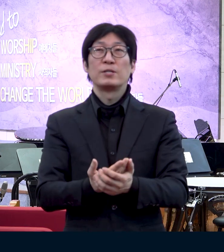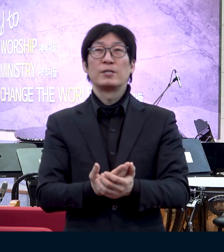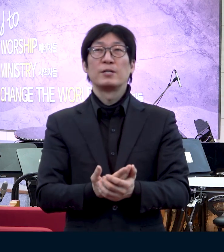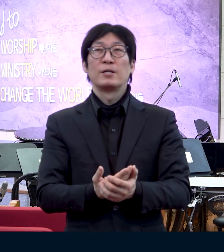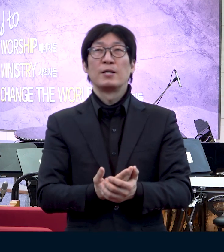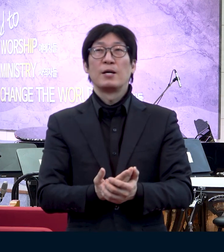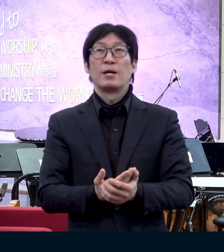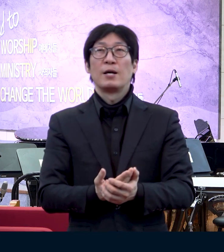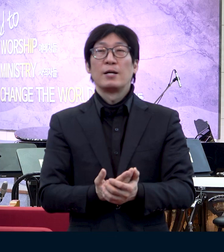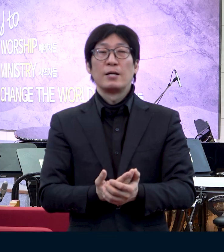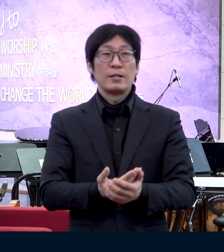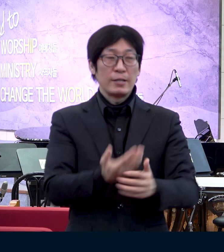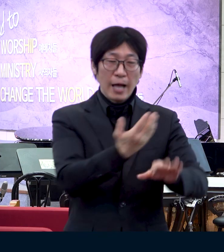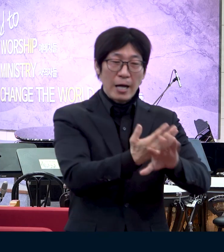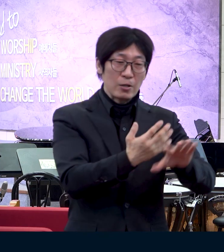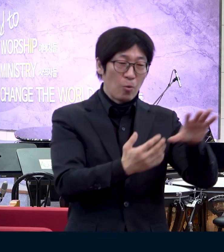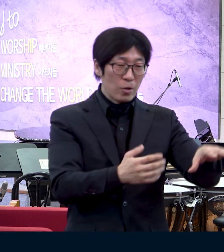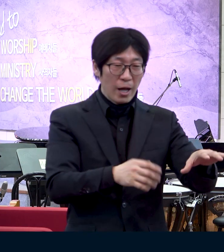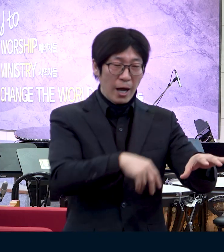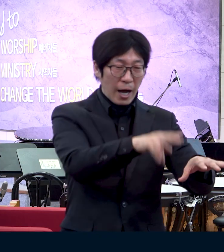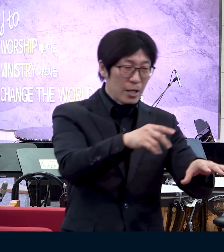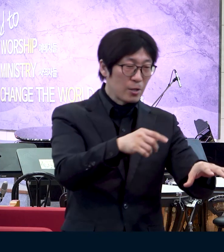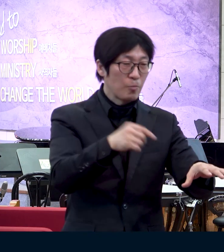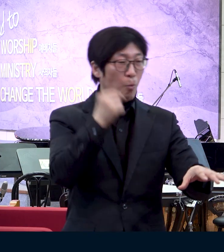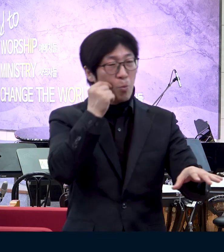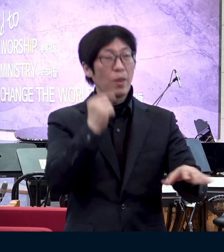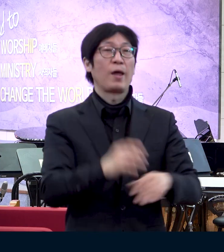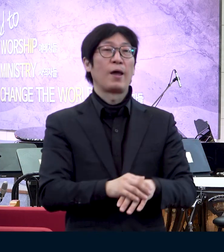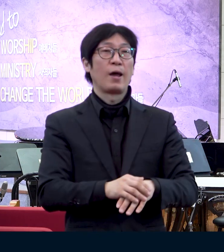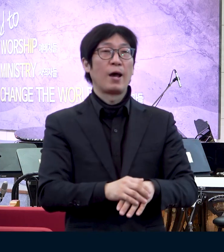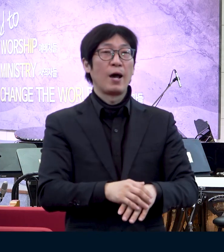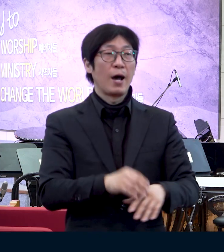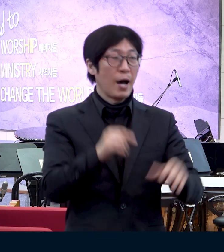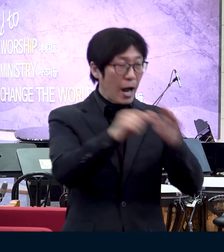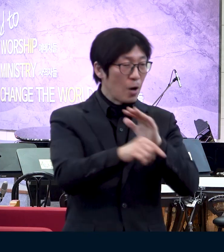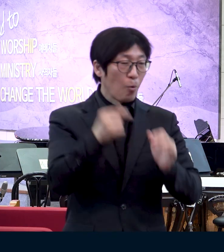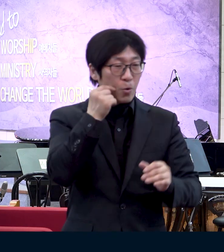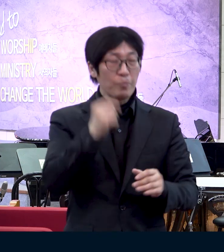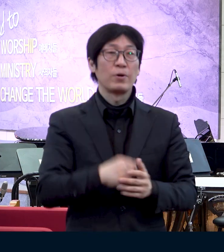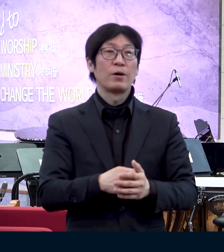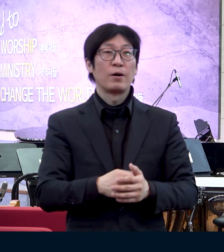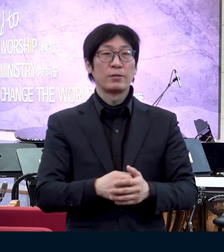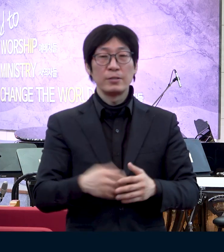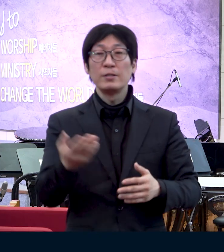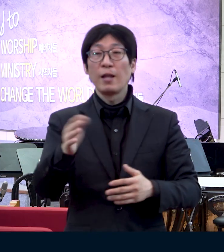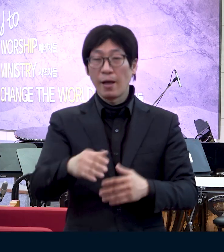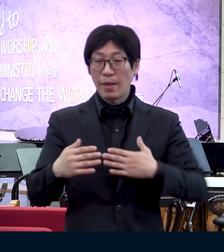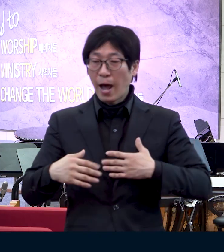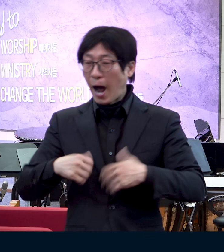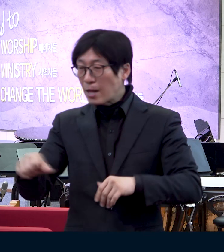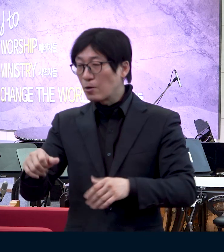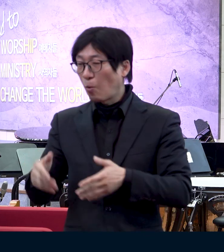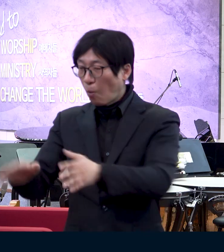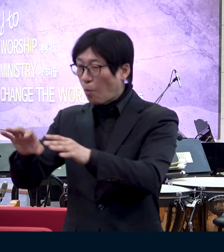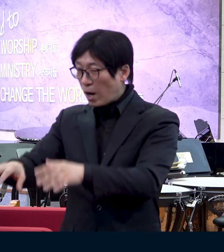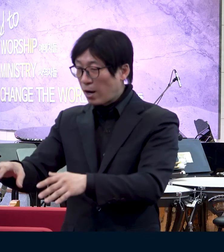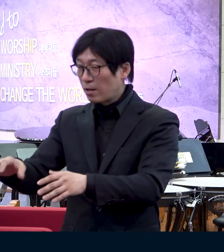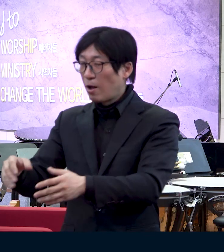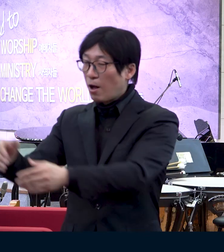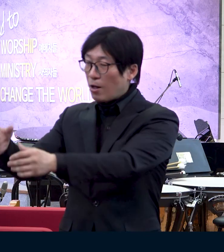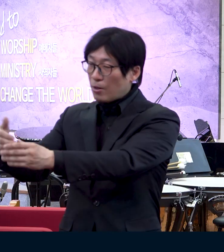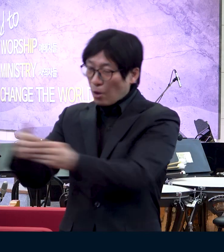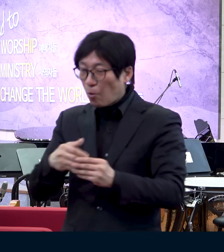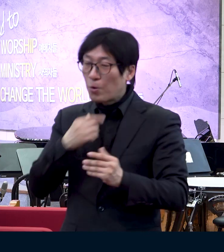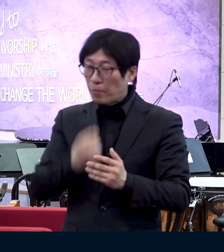여러분이 아시겠지만 제가 다른 곳에 갈 데가 있었으면 여기 절대 안 왔다는 걸 아실 겁니다. 내 아이들을 데려와야 되는데